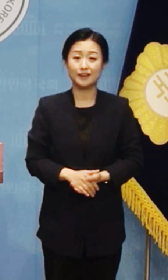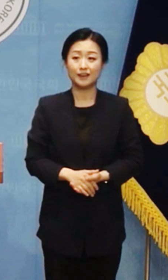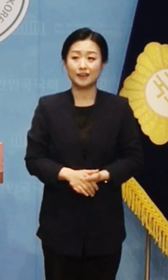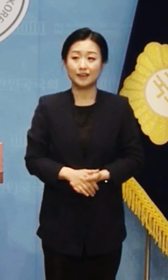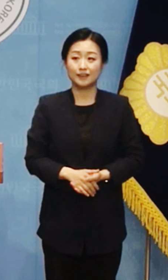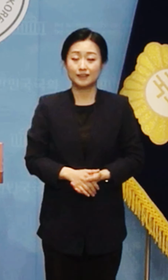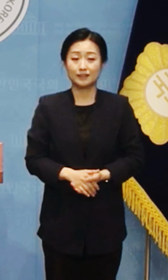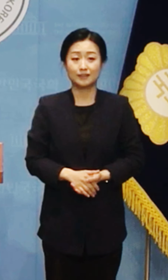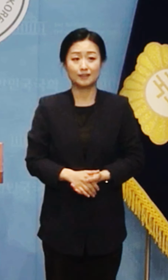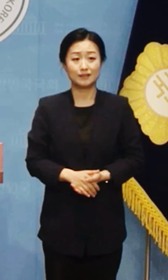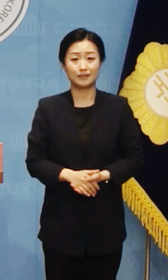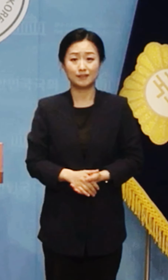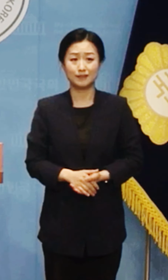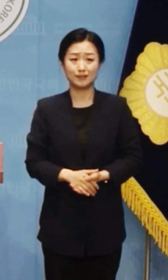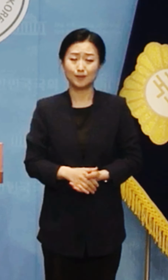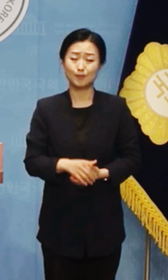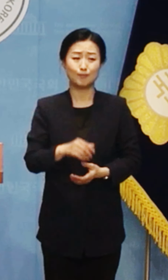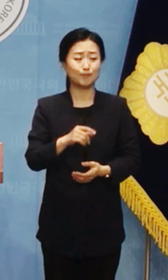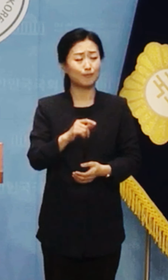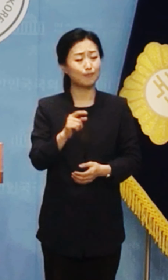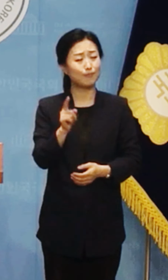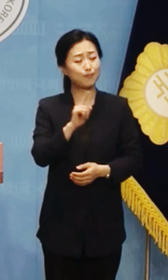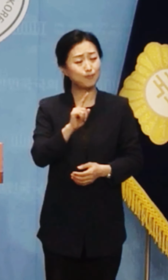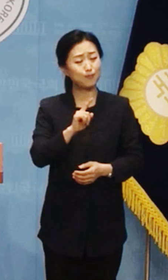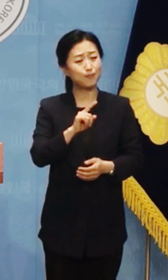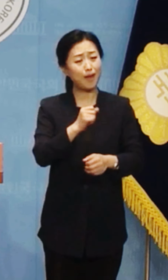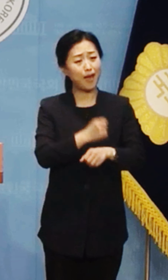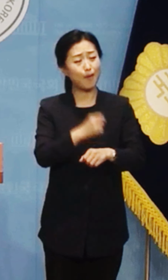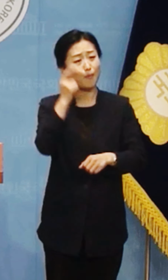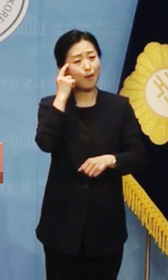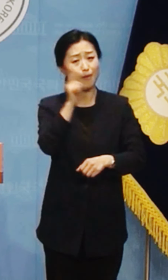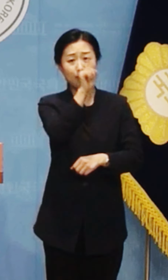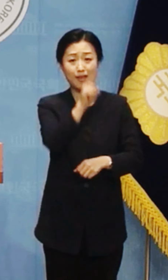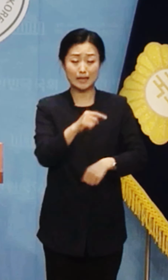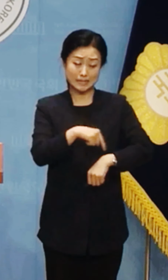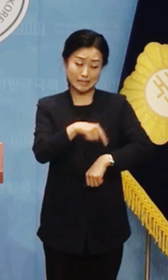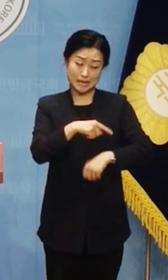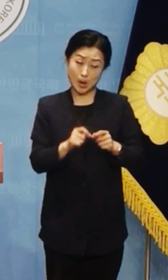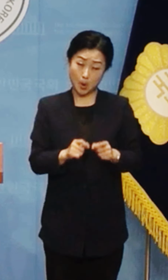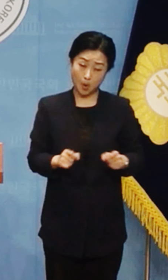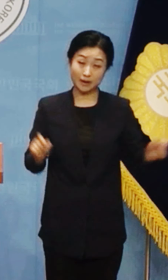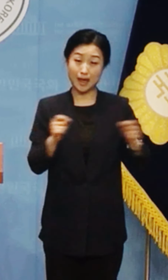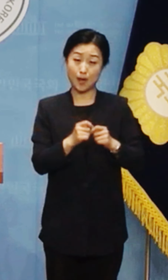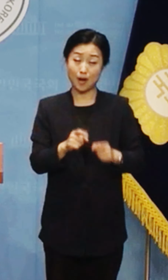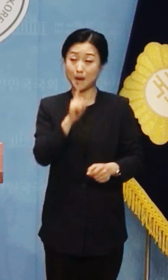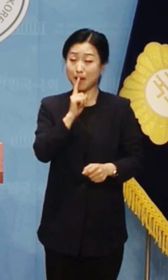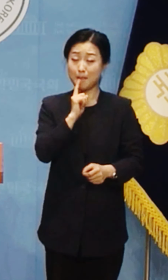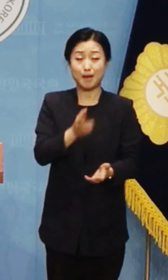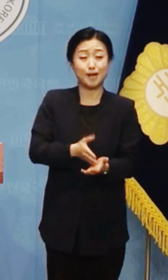합니까 왜 심을 쓰는지 모르겠습니다 최장기간 기록깨기 경쟁이라도